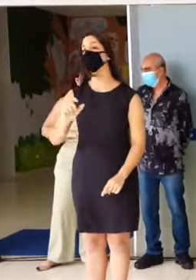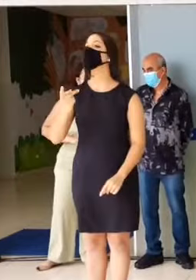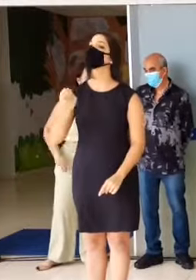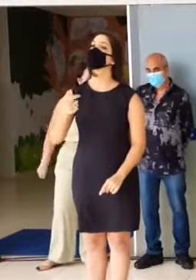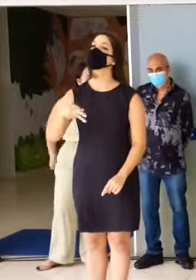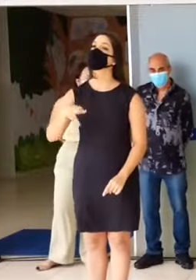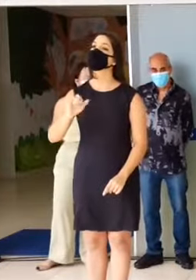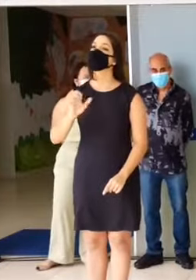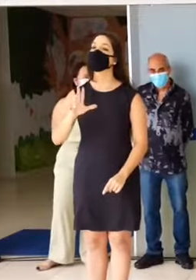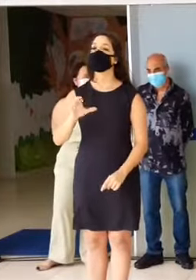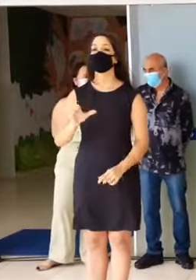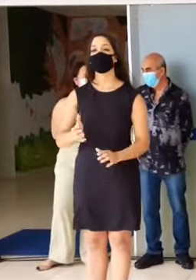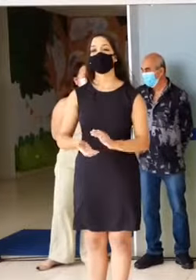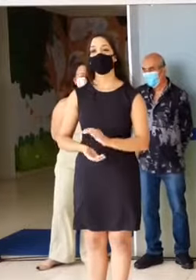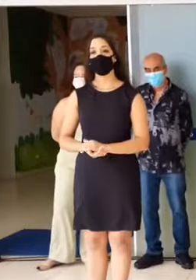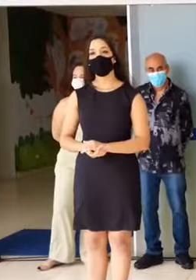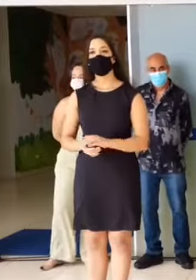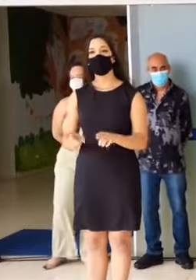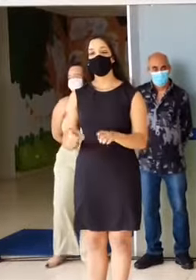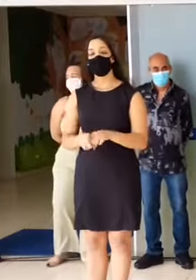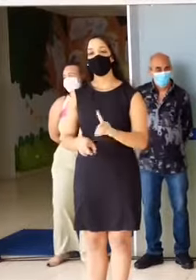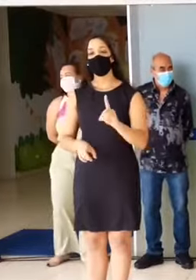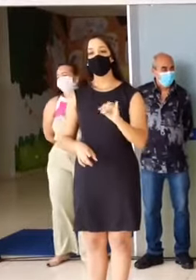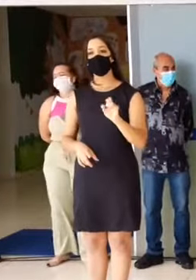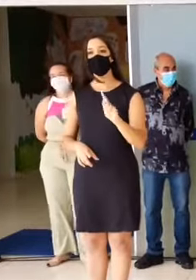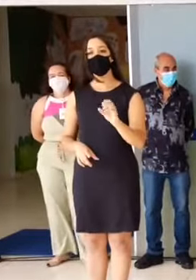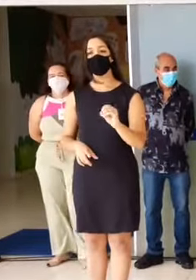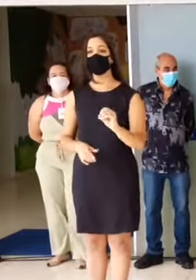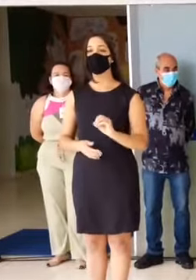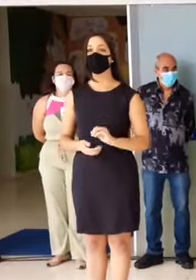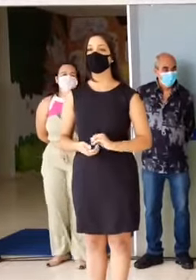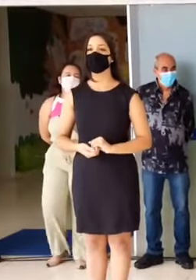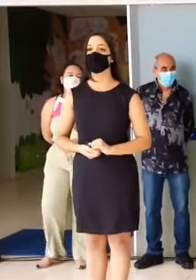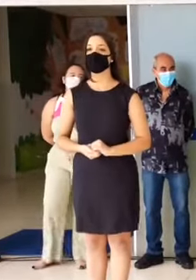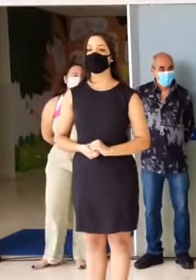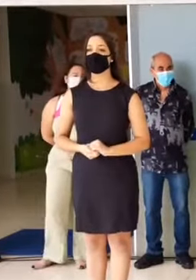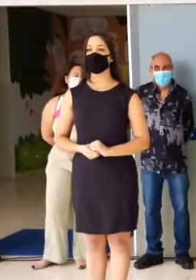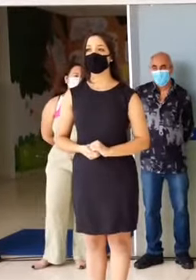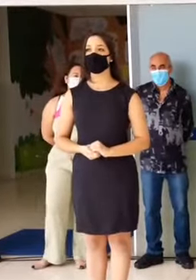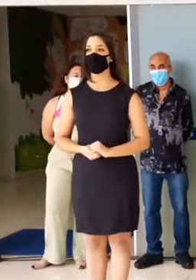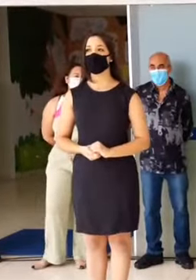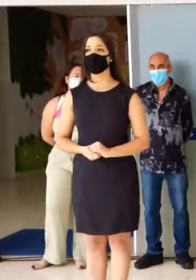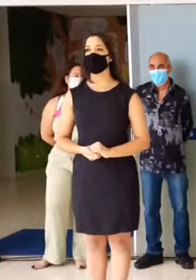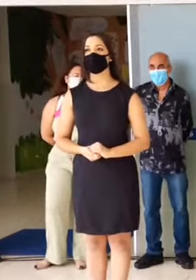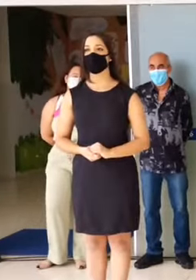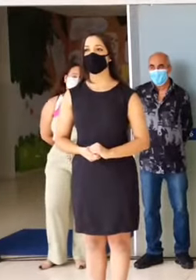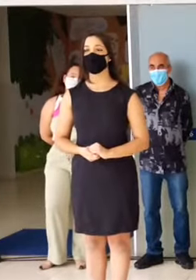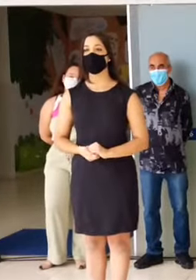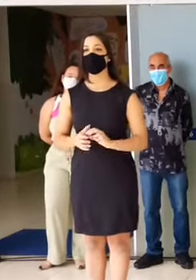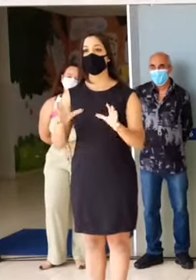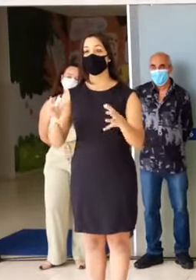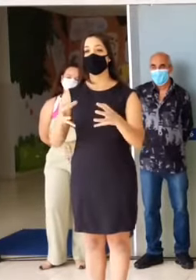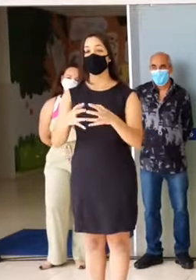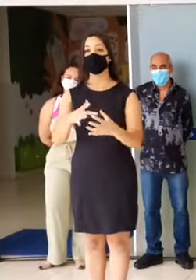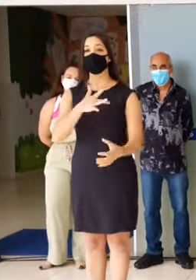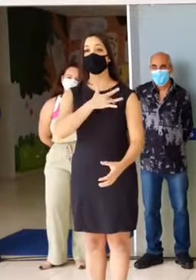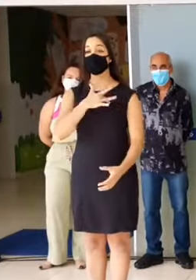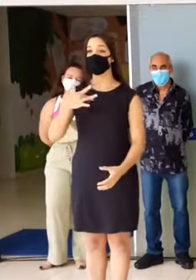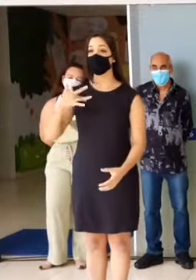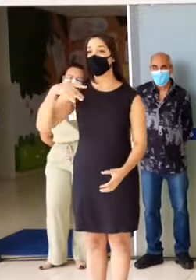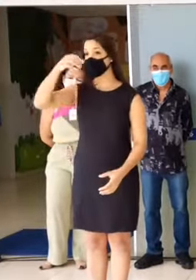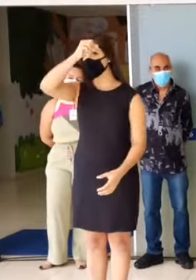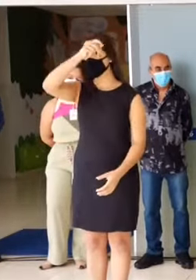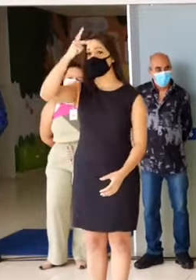Gonçalves, doutora Maria Carolina e Diego Arantes, da equipe da saúde municipal,